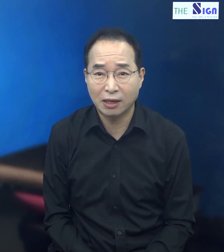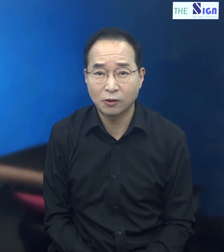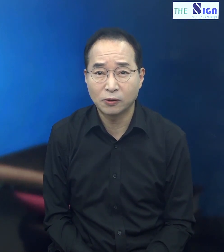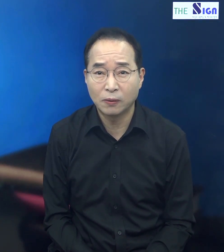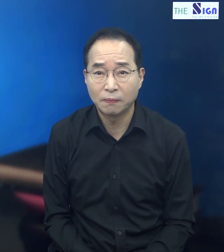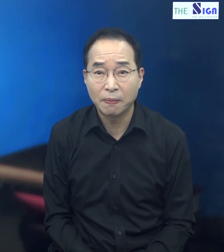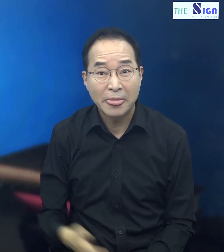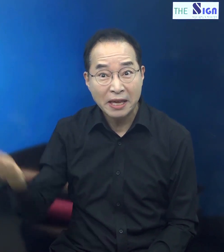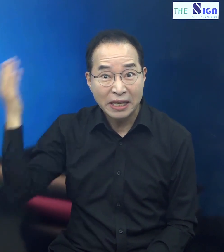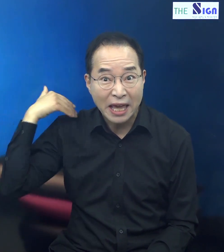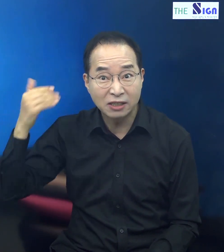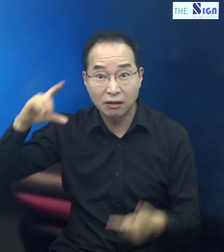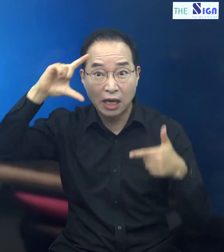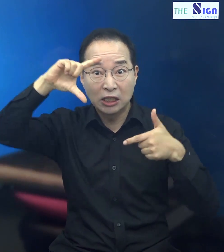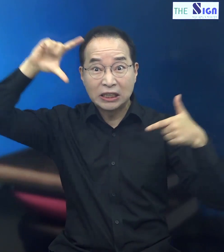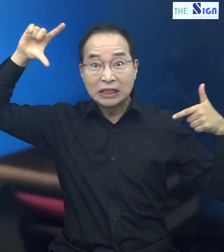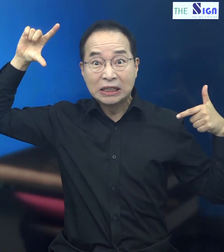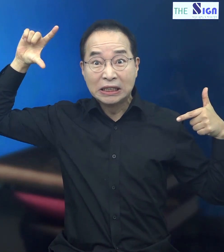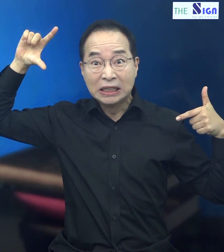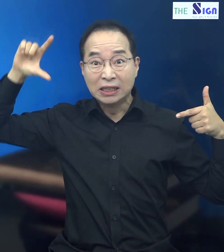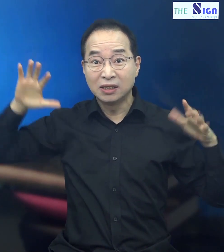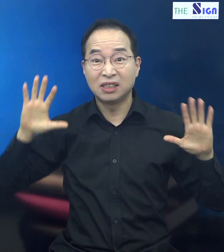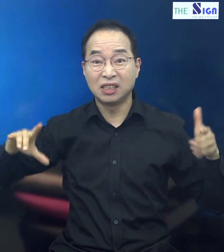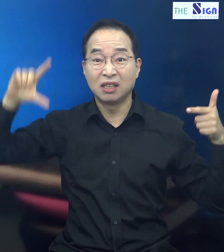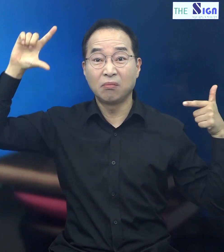거죠. 예전에 지금